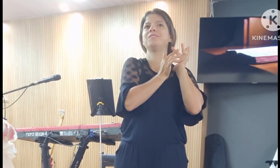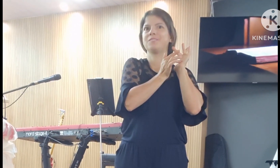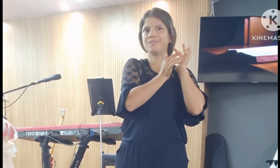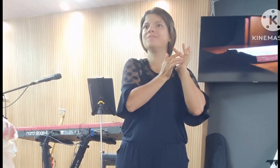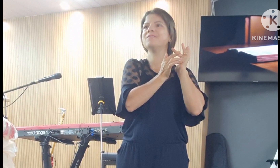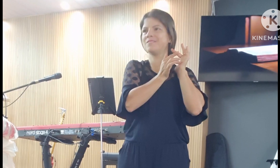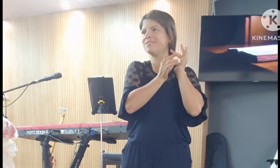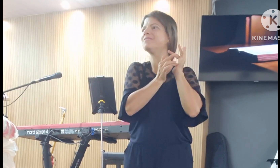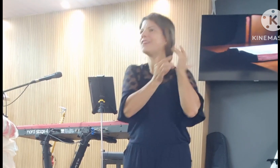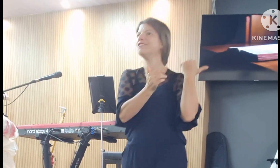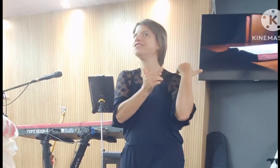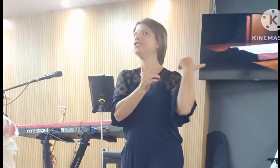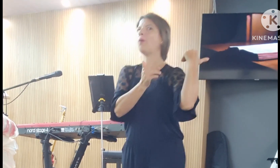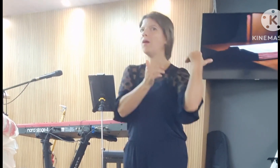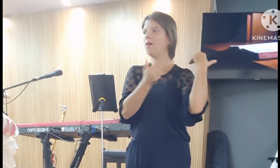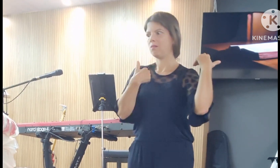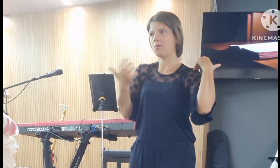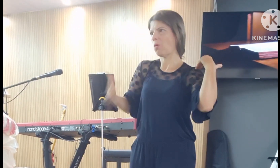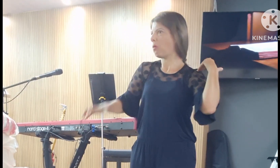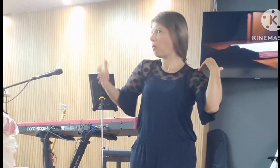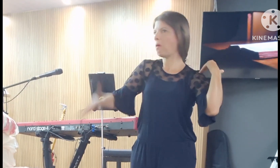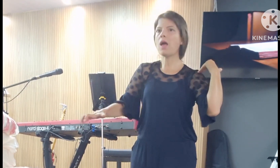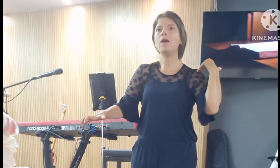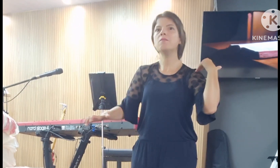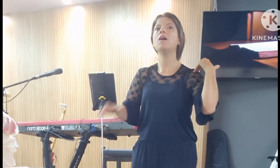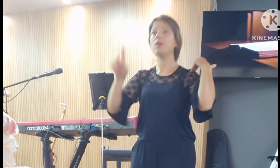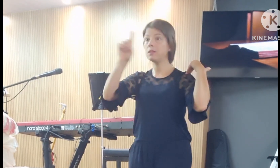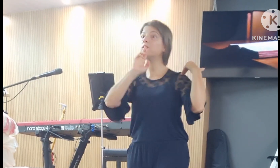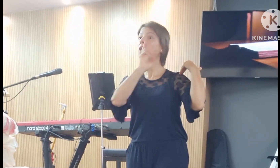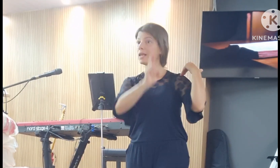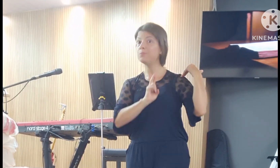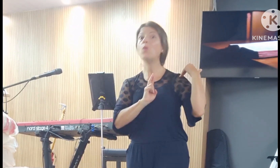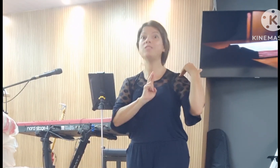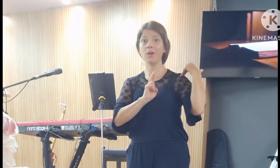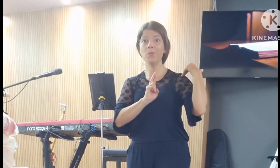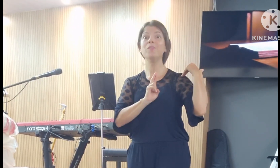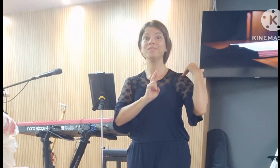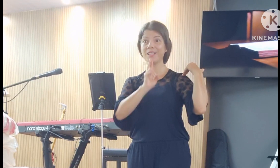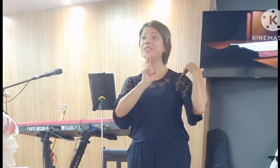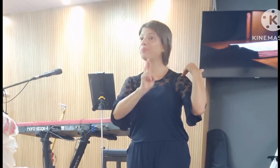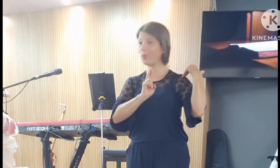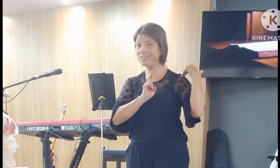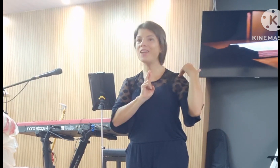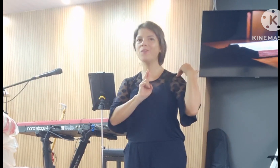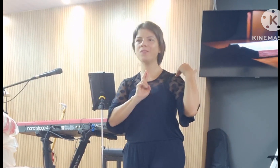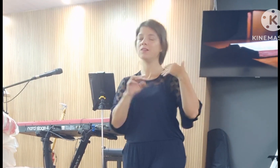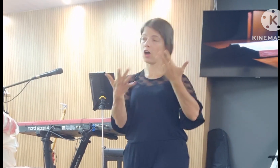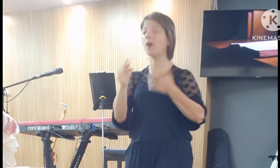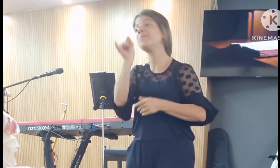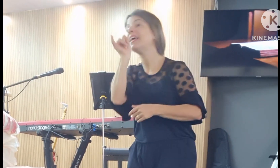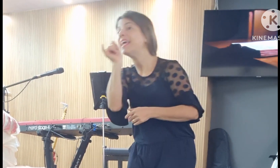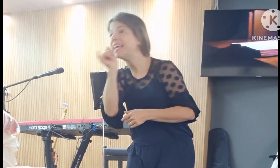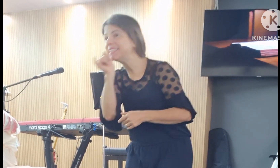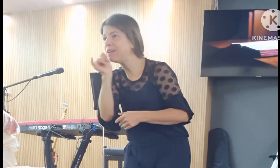É isso que nós temos que entender. Você tem que entender. Lutas, não, você vai passar. Dificuldades, você vai passar. Problemas vão surgir de